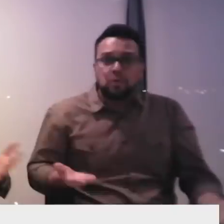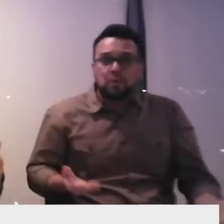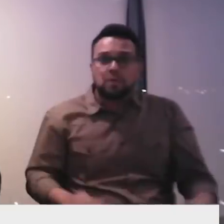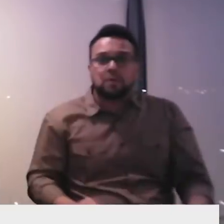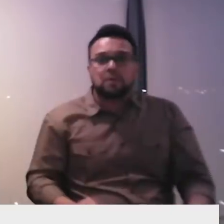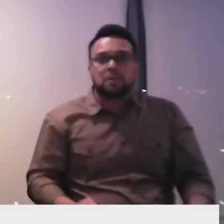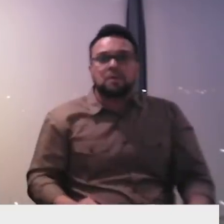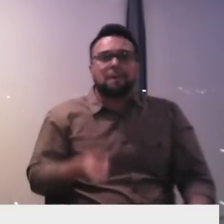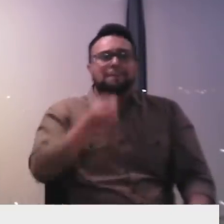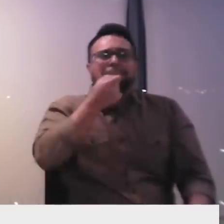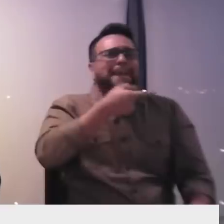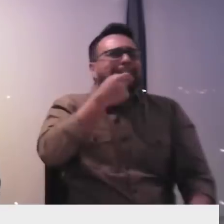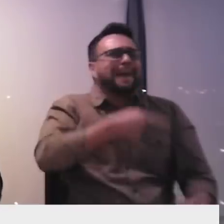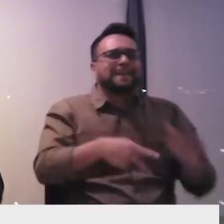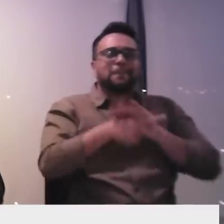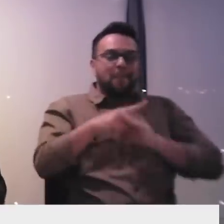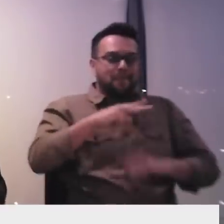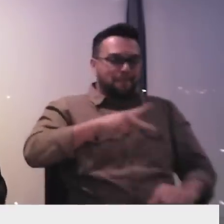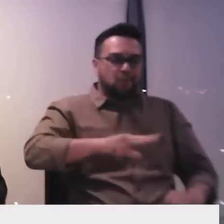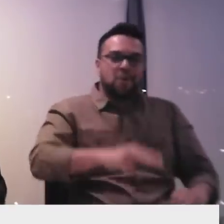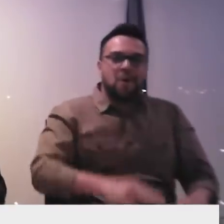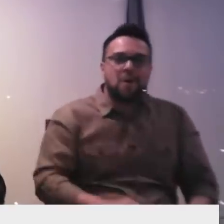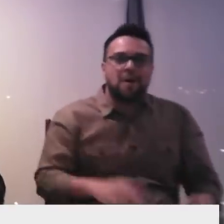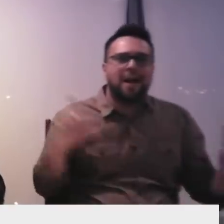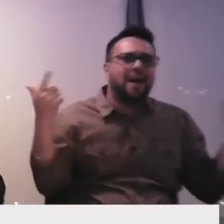Piada em Portugal. Piada.